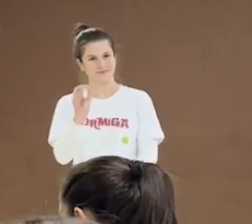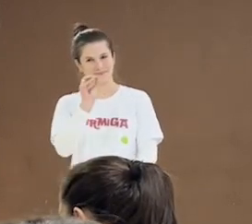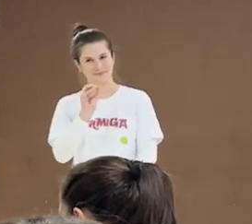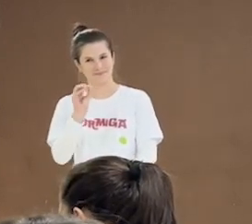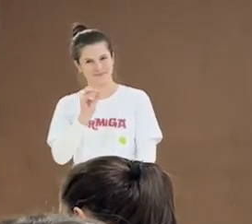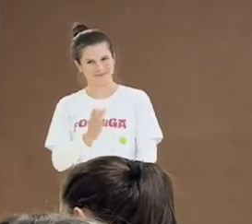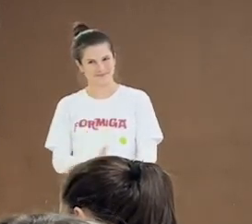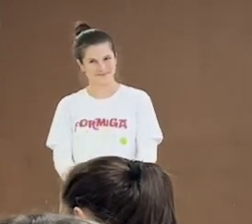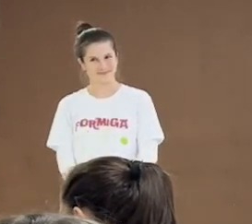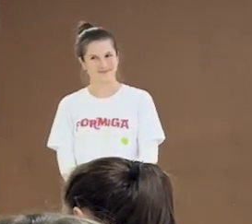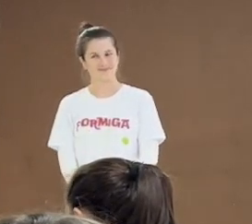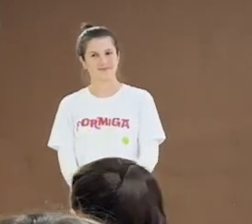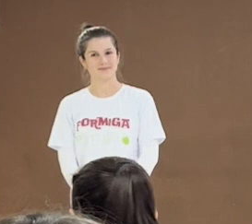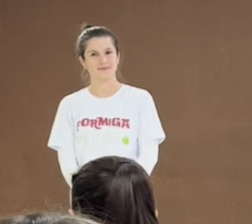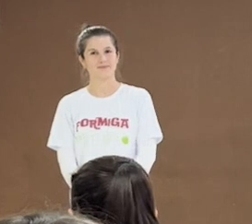espetáculo.